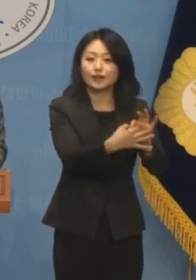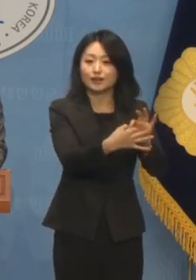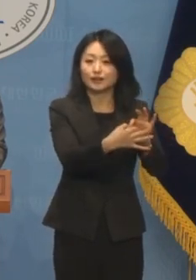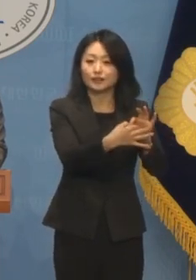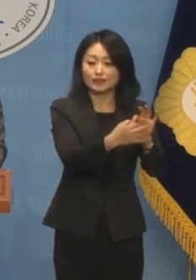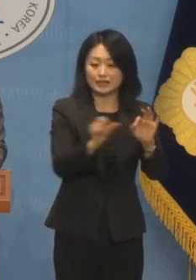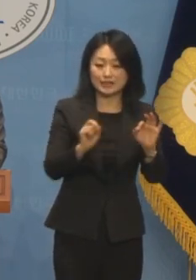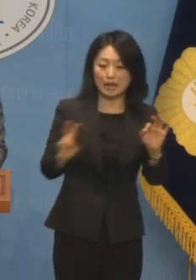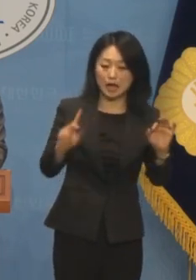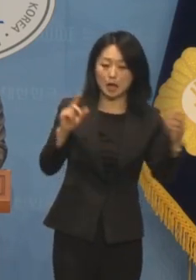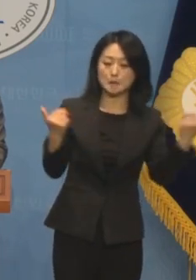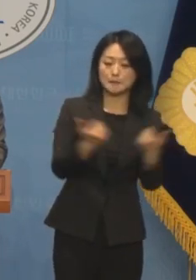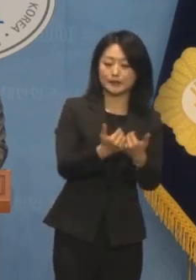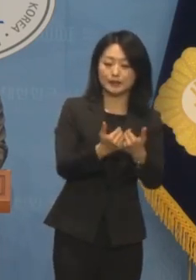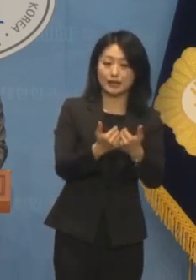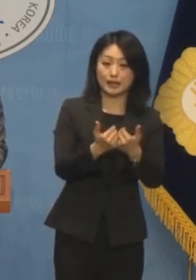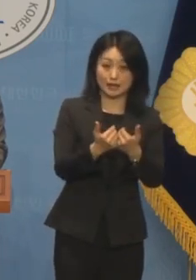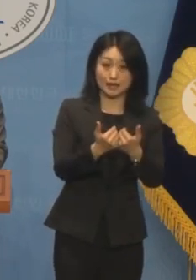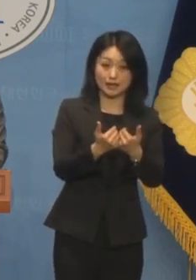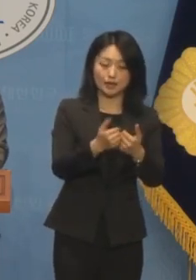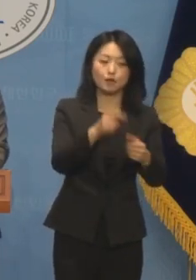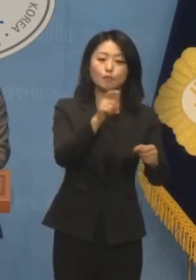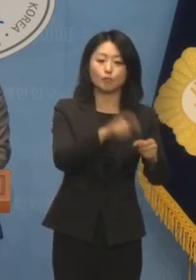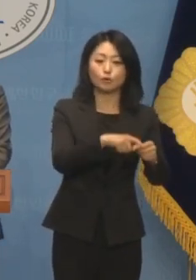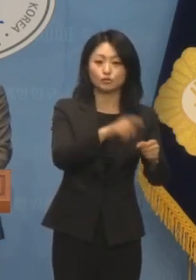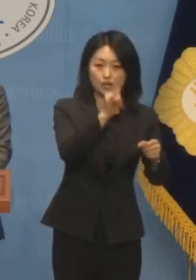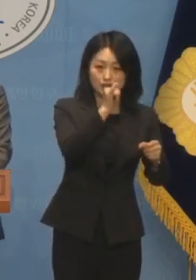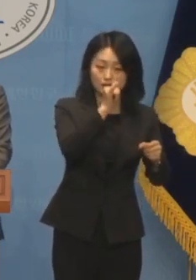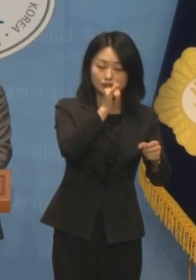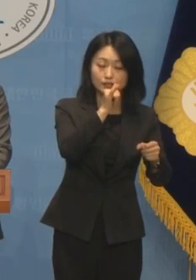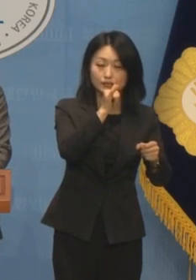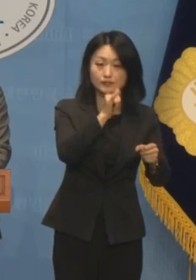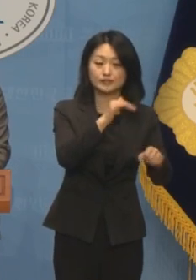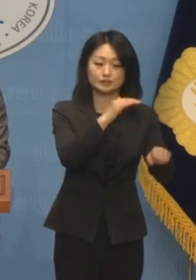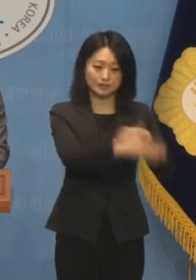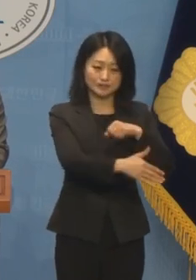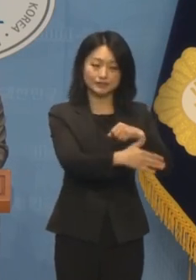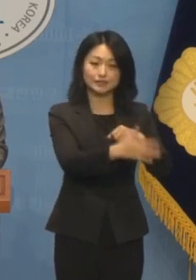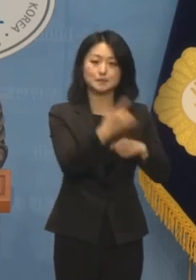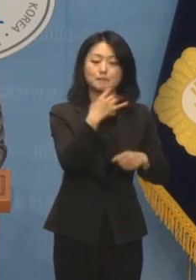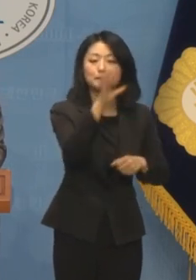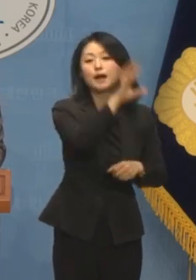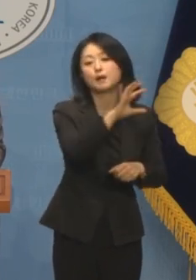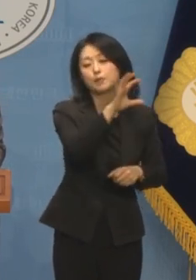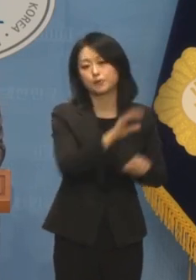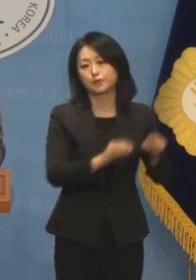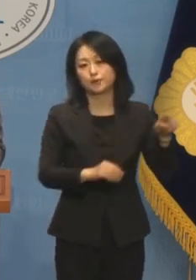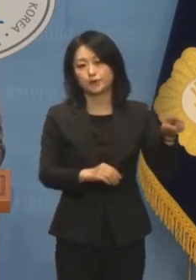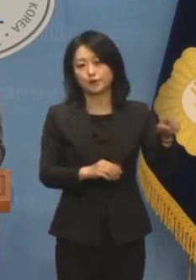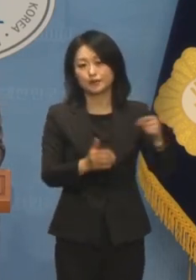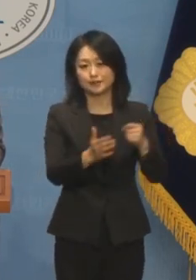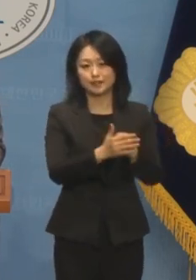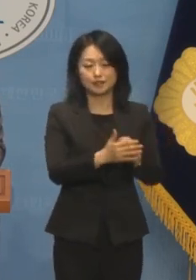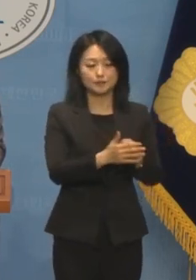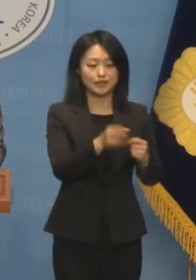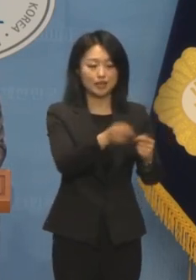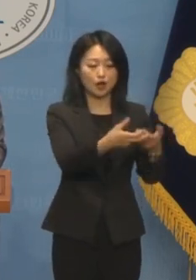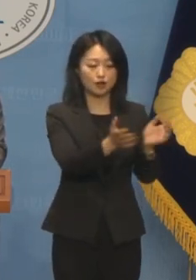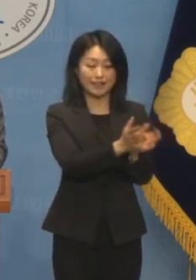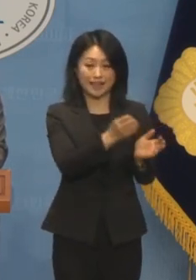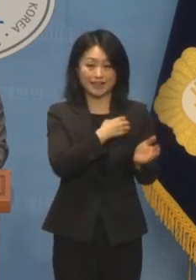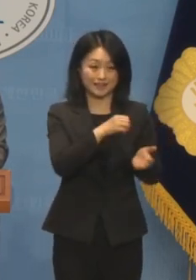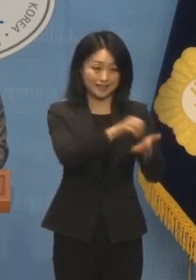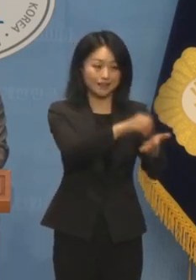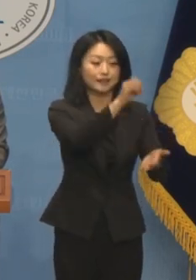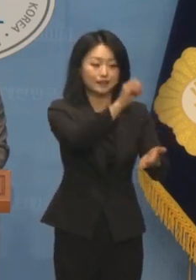반대의 정쟁, 반대하기 위한 반대의 정쟁만이 되풀이되고 있는 것이 지금 윤석열